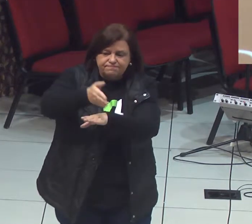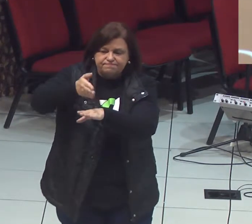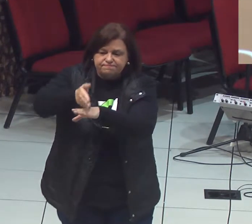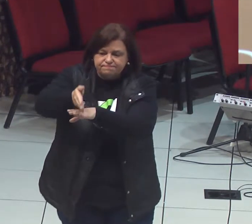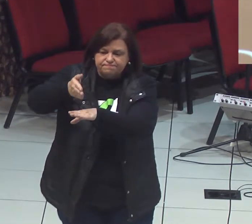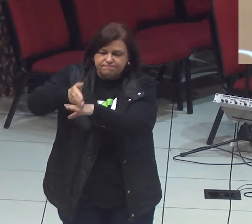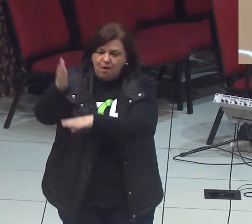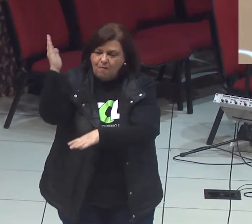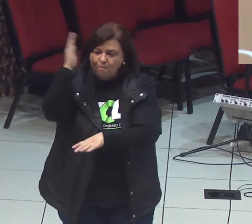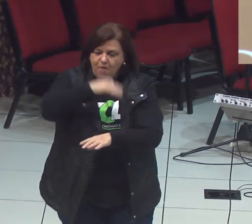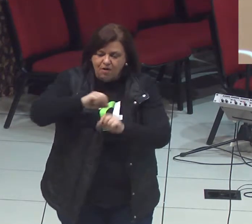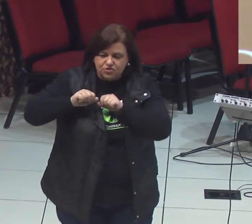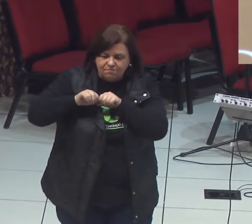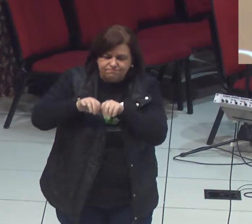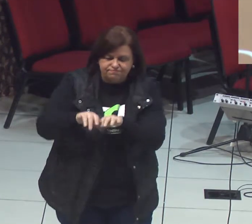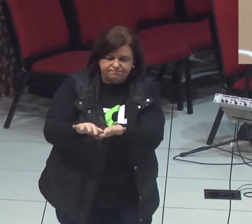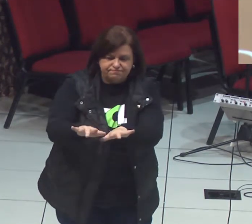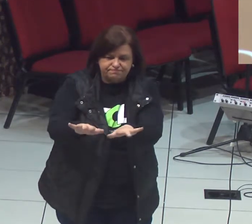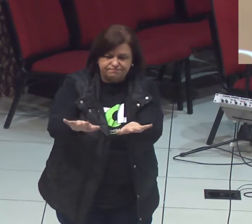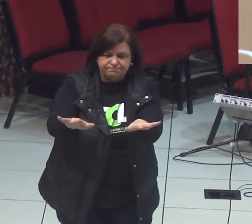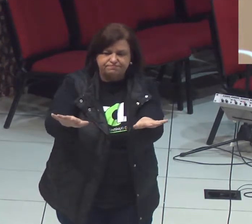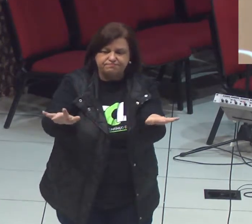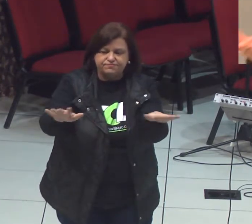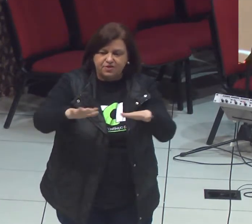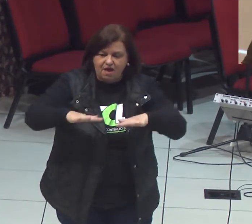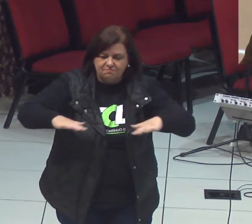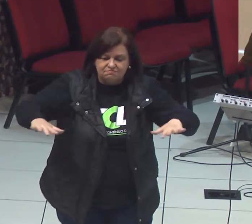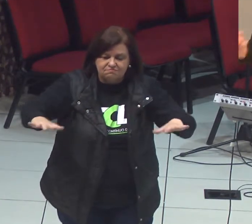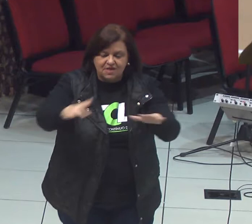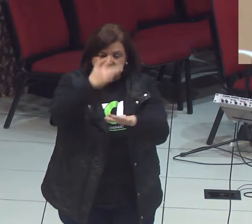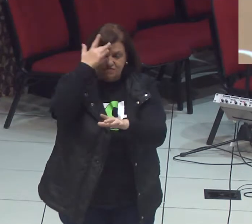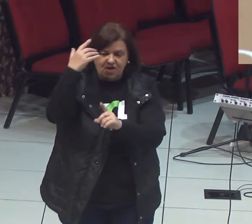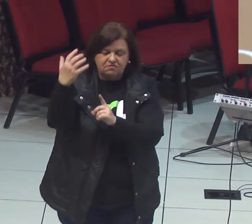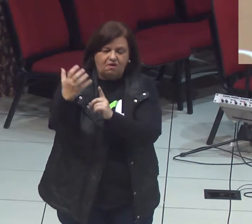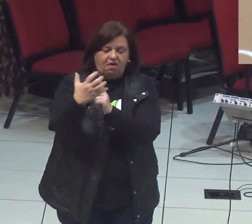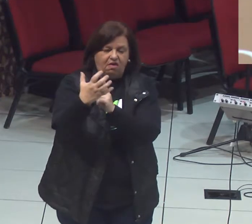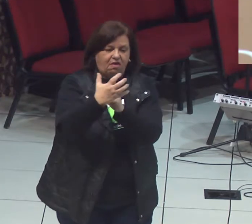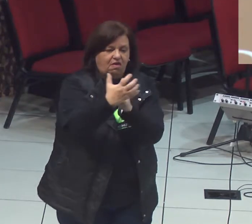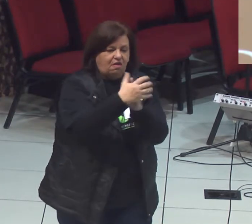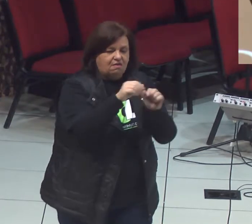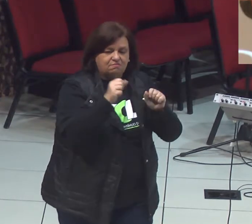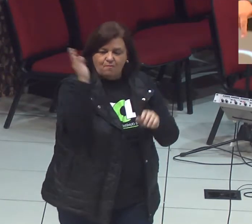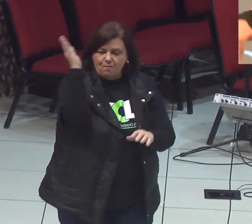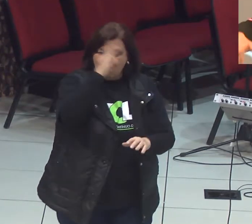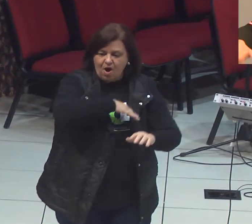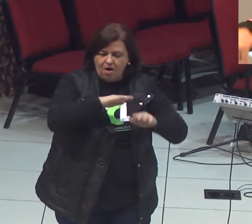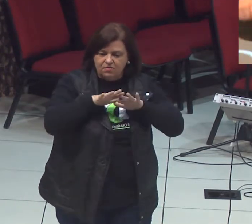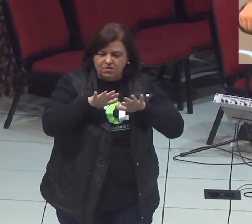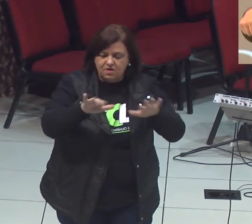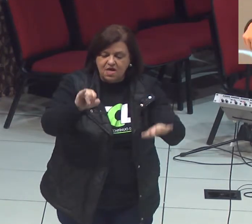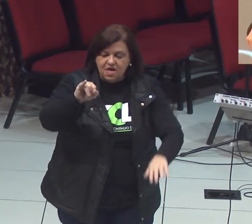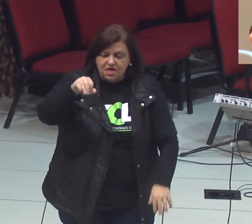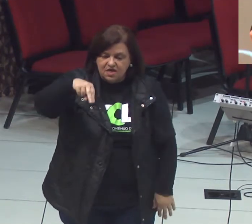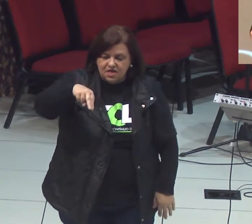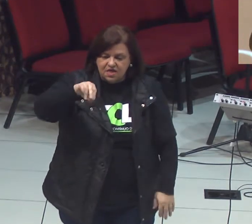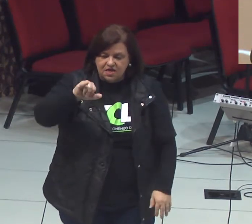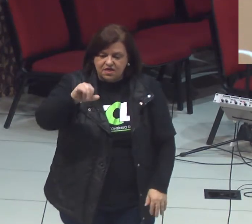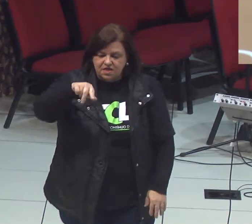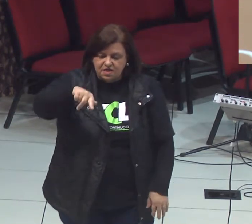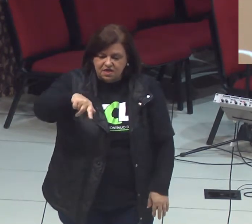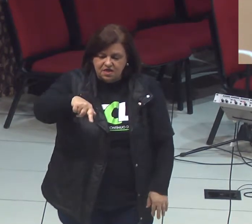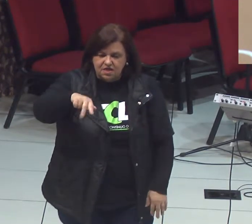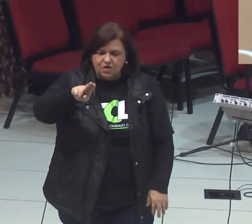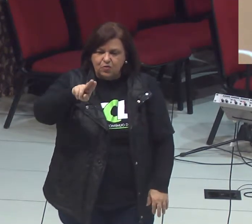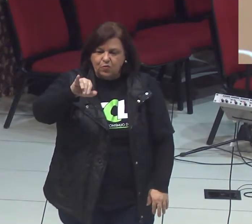Esse já aqui na Bíblia, irmãos, principalmente no Apocalipse, em termos proféticos, da teologia profética, é que é agora, já está operando,